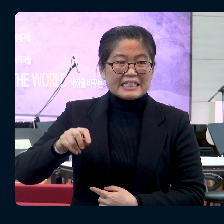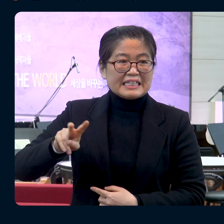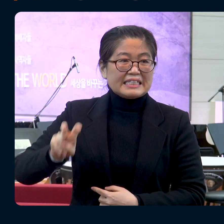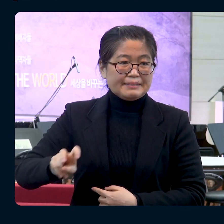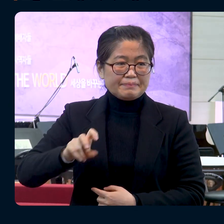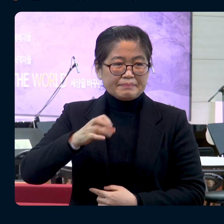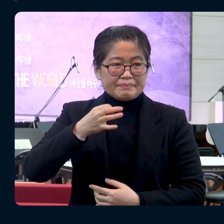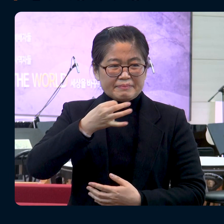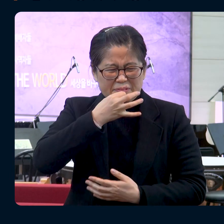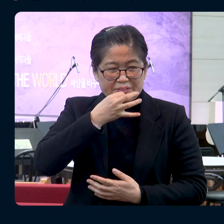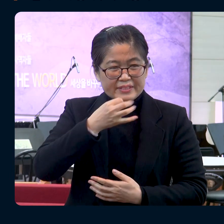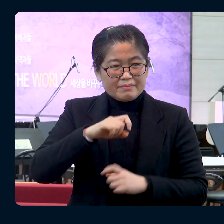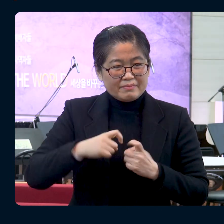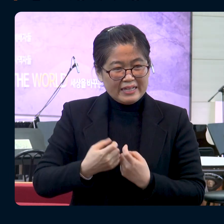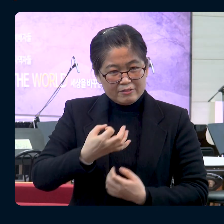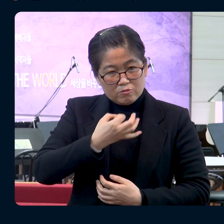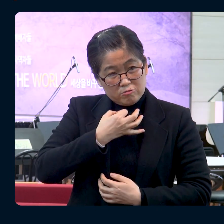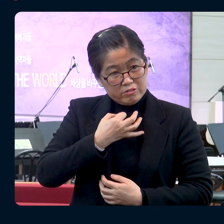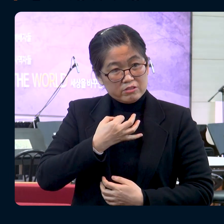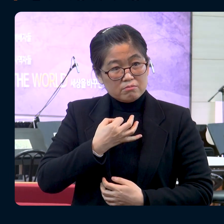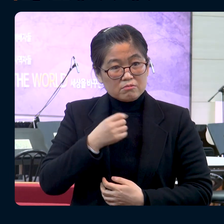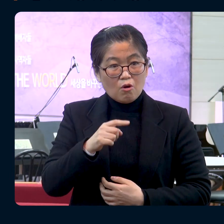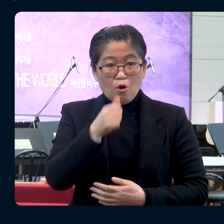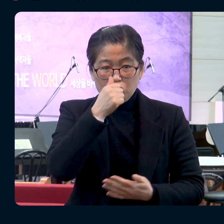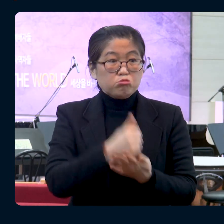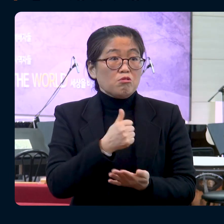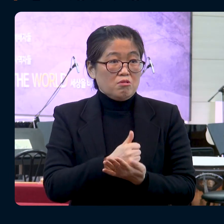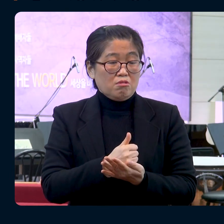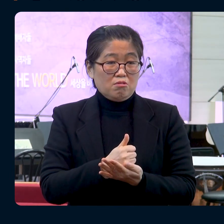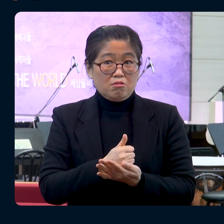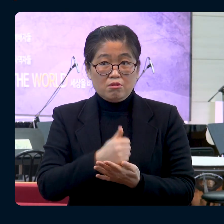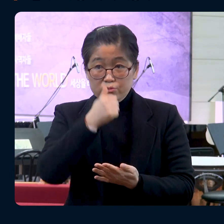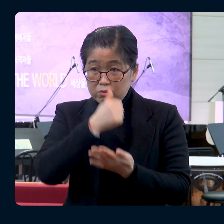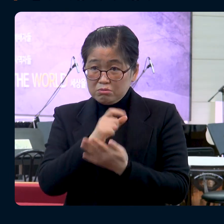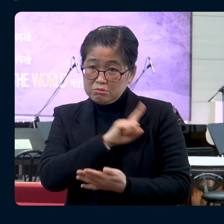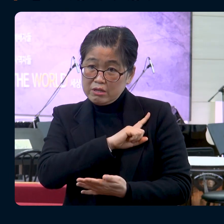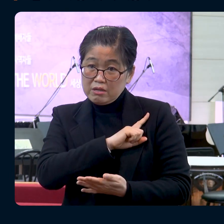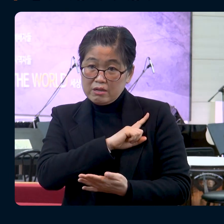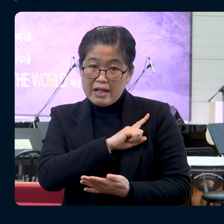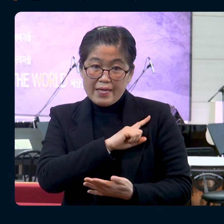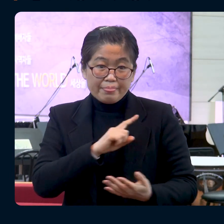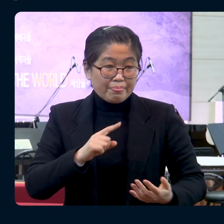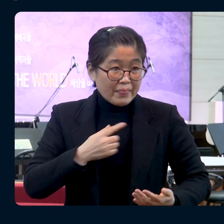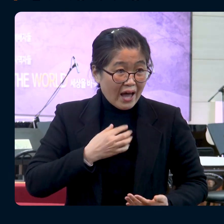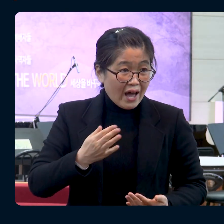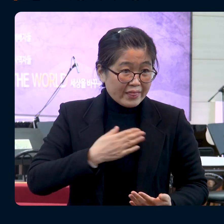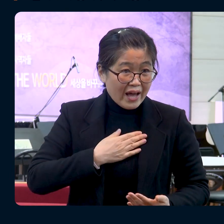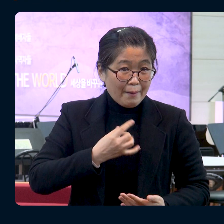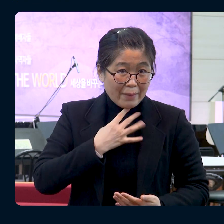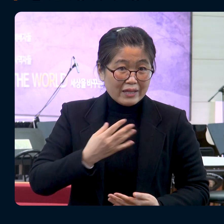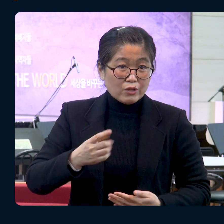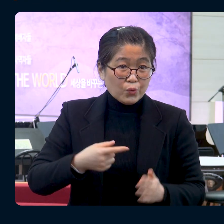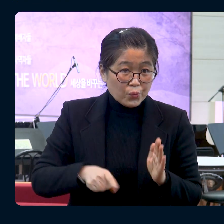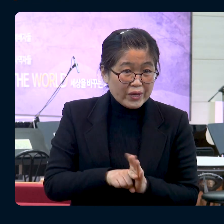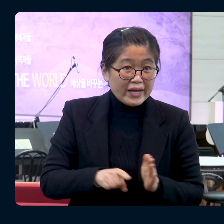이기심이 죄성이 아닌 것처럼 생각할지 모르겠어요. 아니요, 이기심이 죄성 중에 가장 추악한 겁니다. 내 것만, 나만을